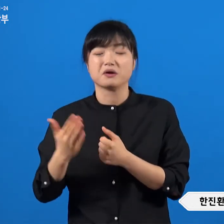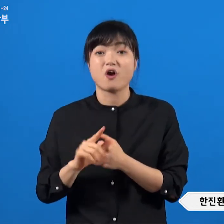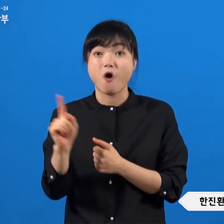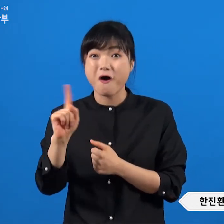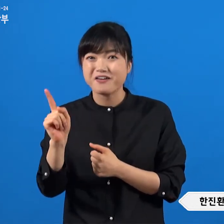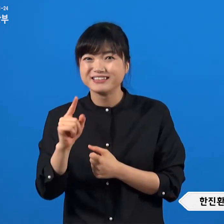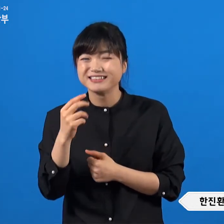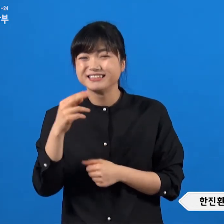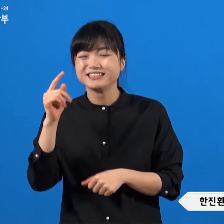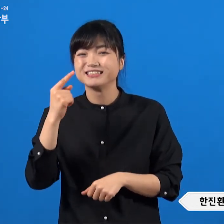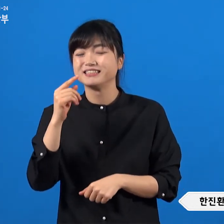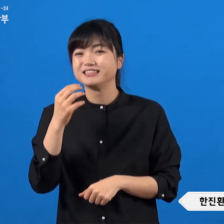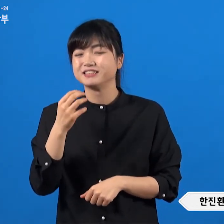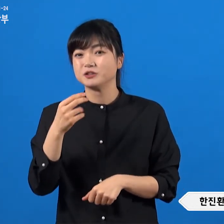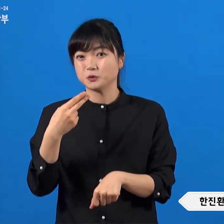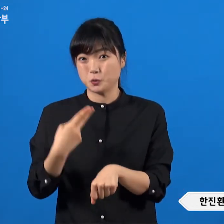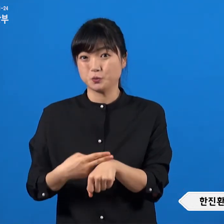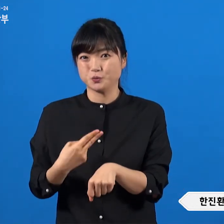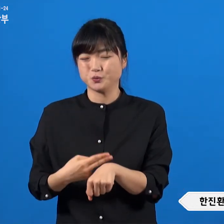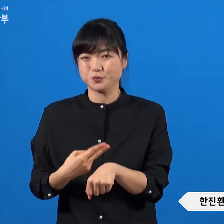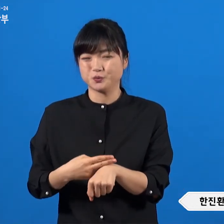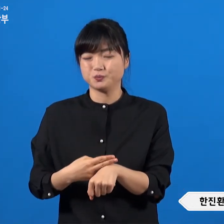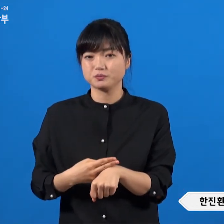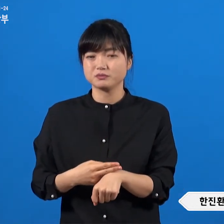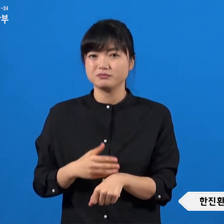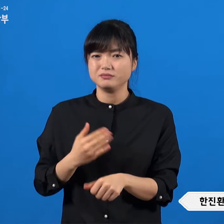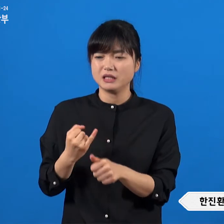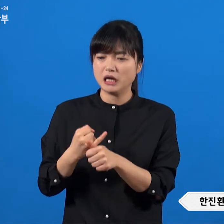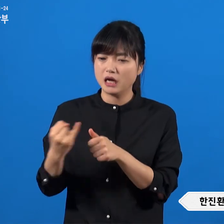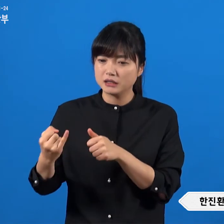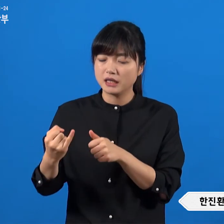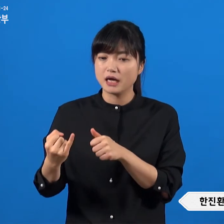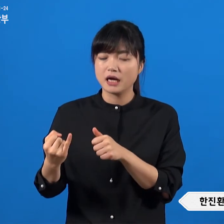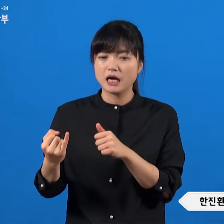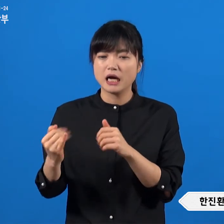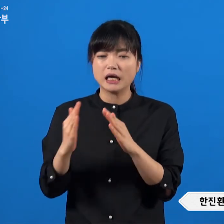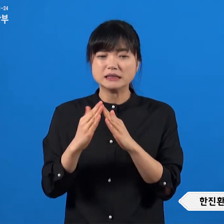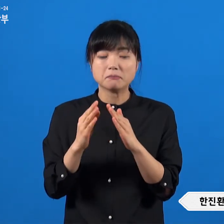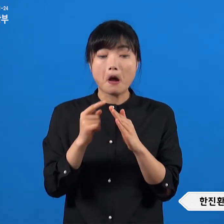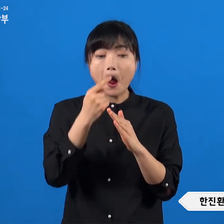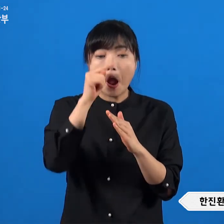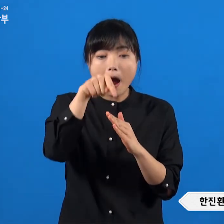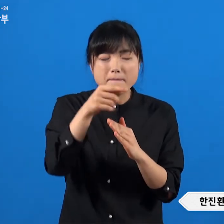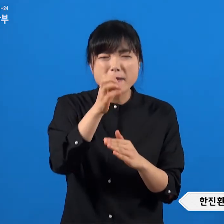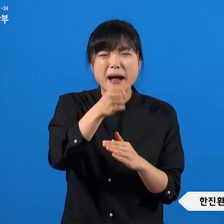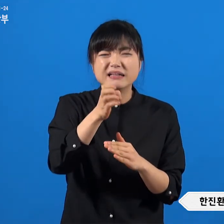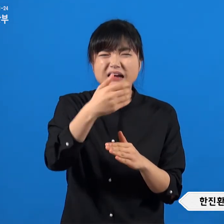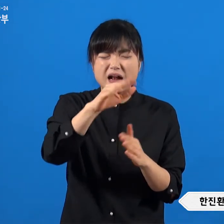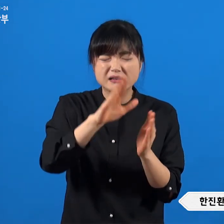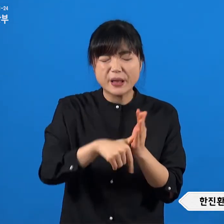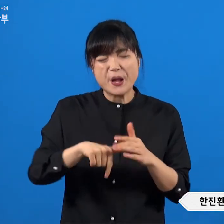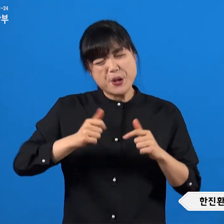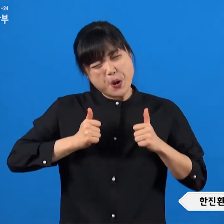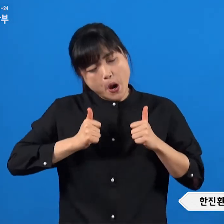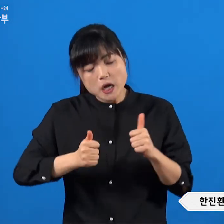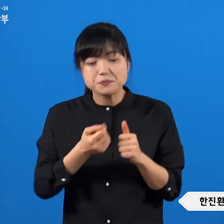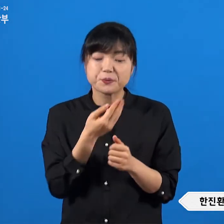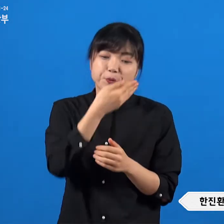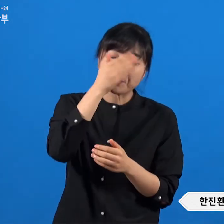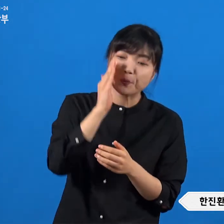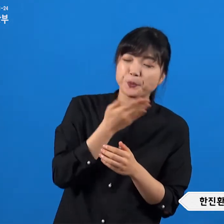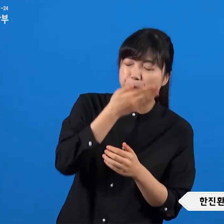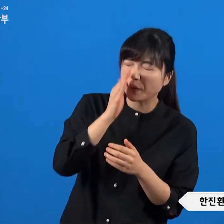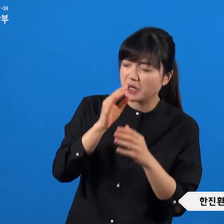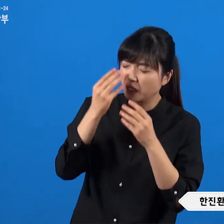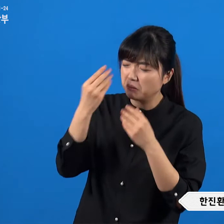어떤 교수가 자기 아내가 그냥 집 앞에 있는 마트에 가면서도 열심히 얼굴을 그리는 것을